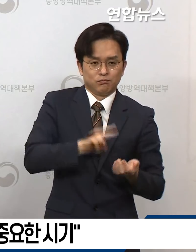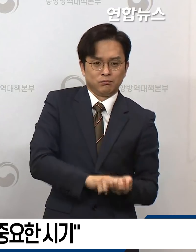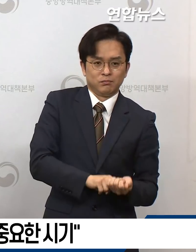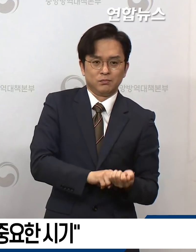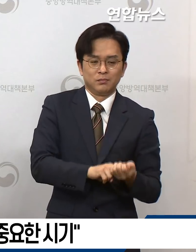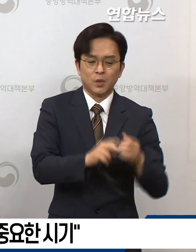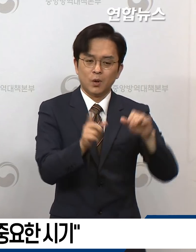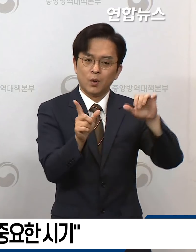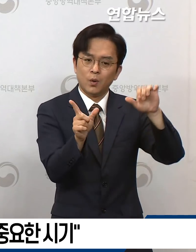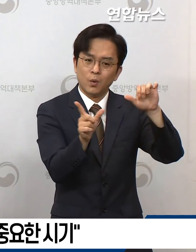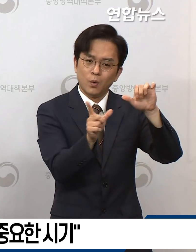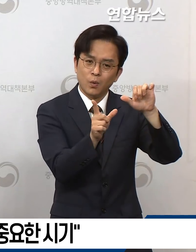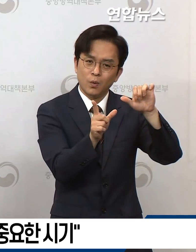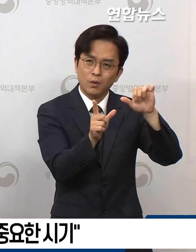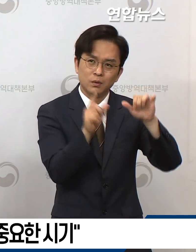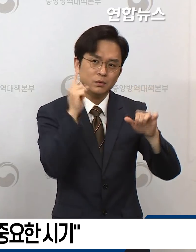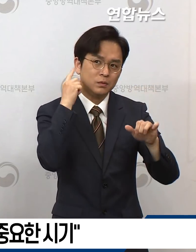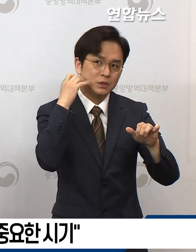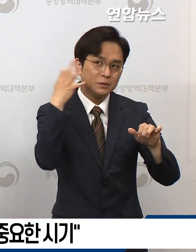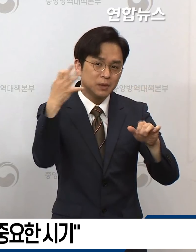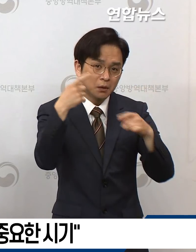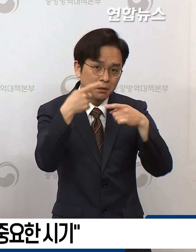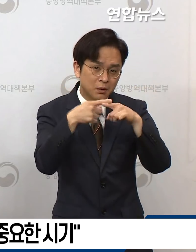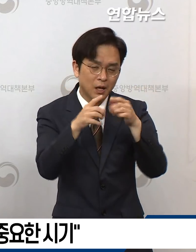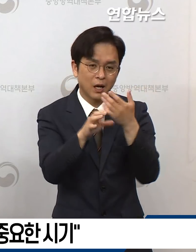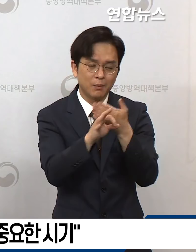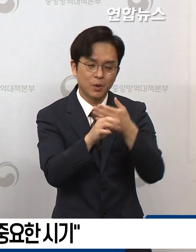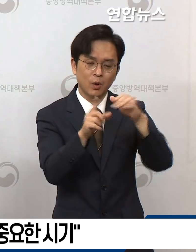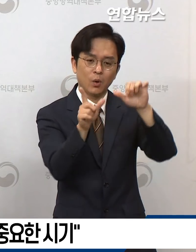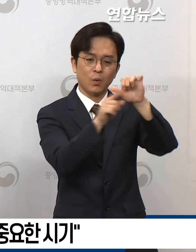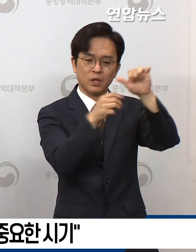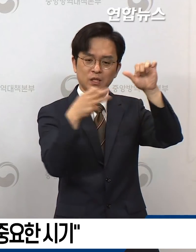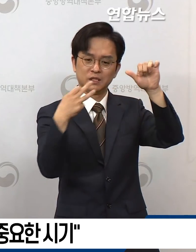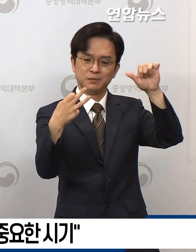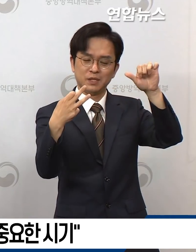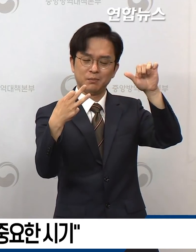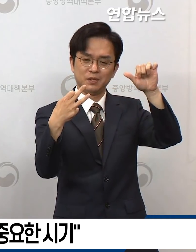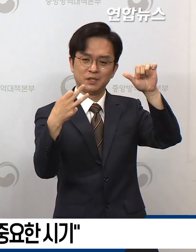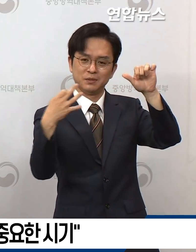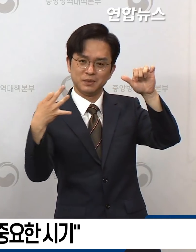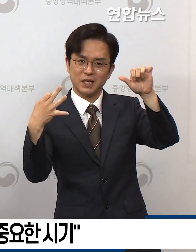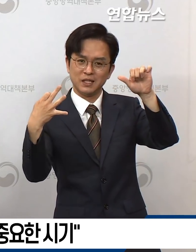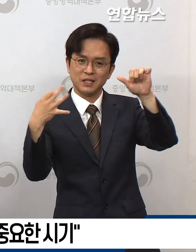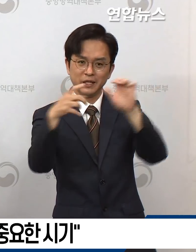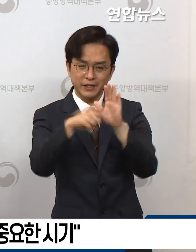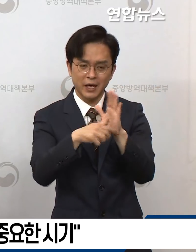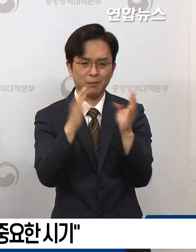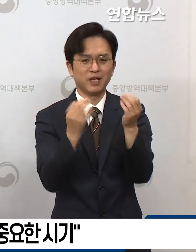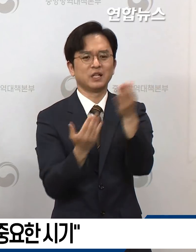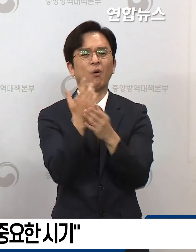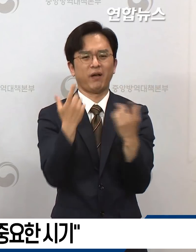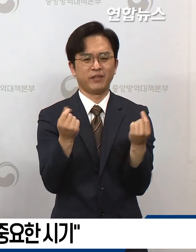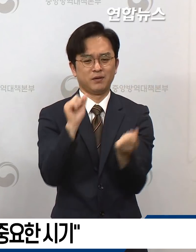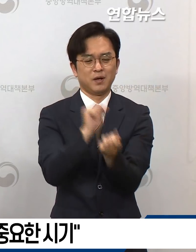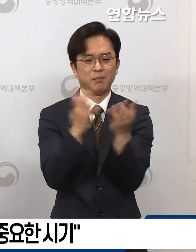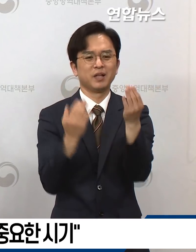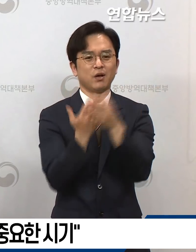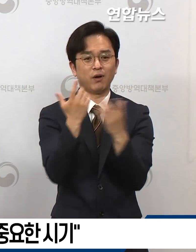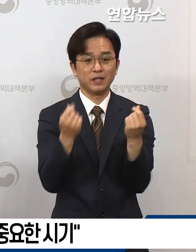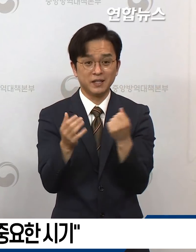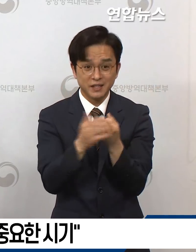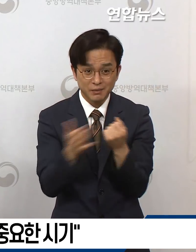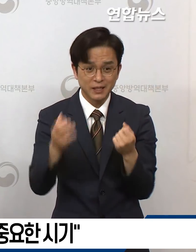13일 사이, 이번 주에 발병이 많을 걸로 추정하고 있습니다. 이태원 유흥시설을 방문하신